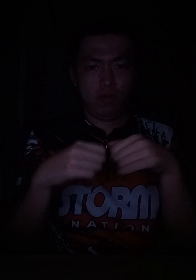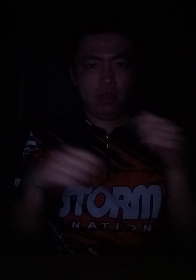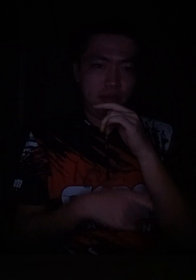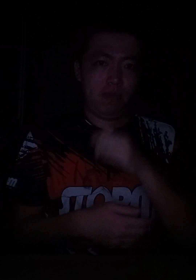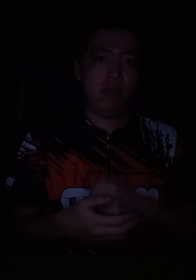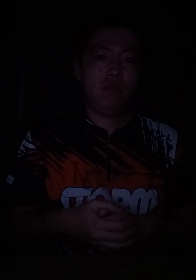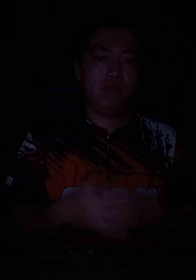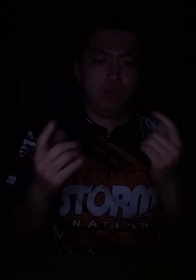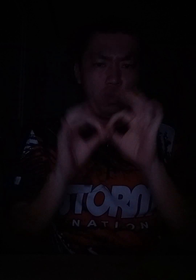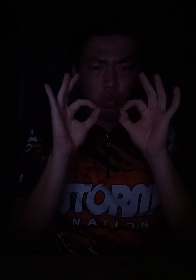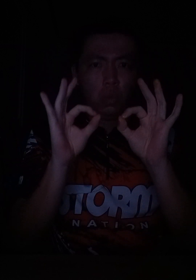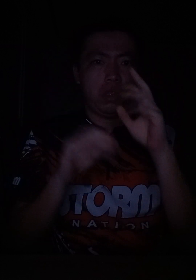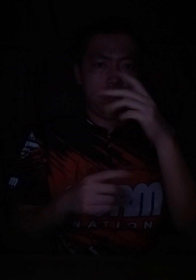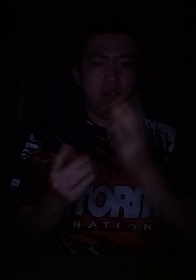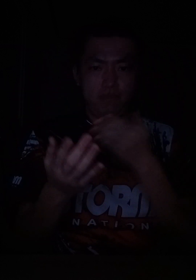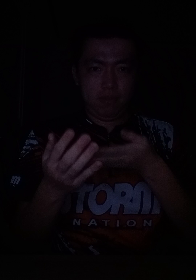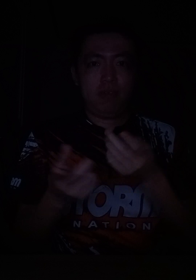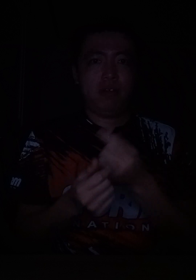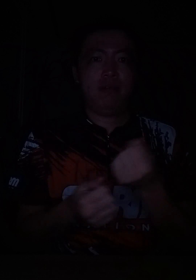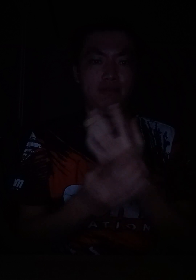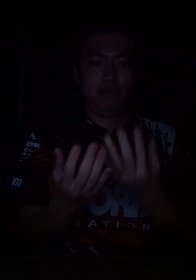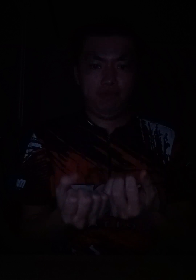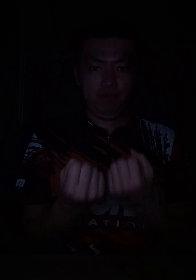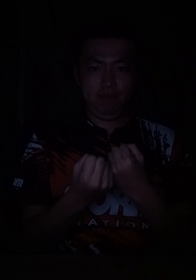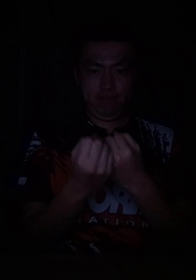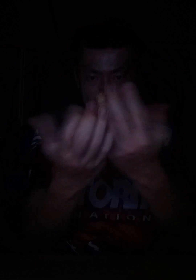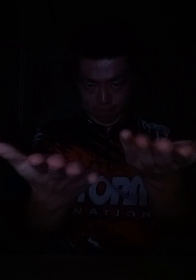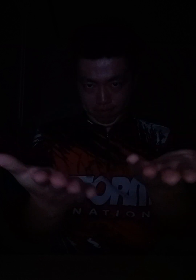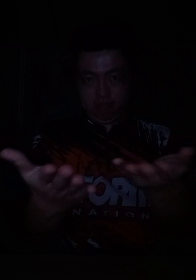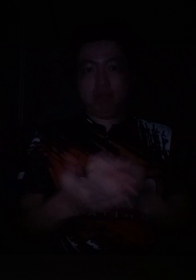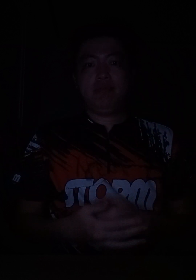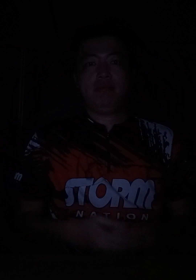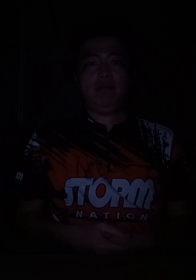사고였습니다. 결국 돈 때문이었습니다. 손영환 기자가 단독 보도합니다.